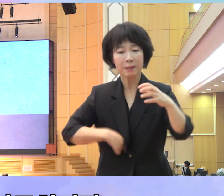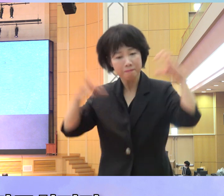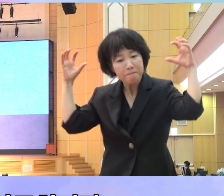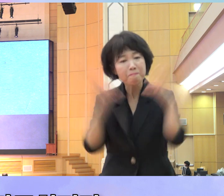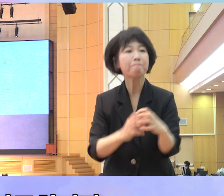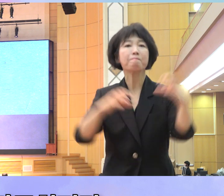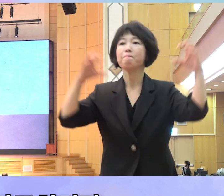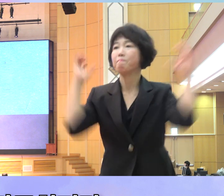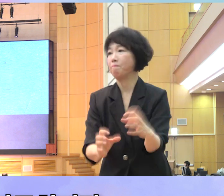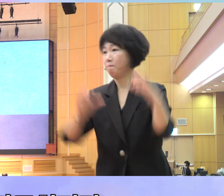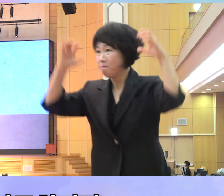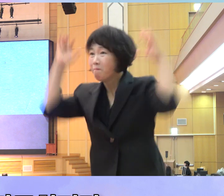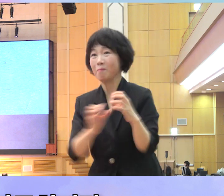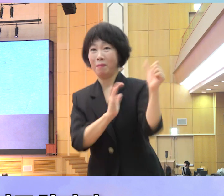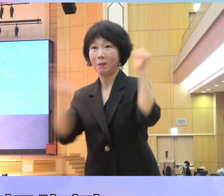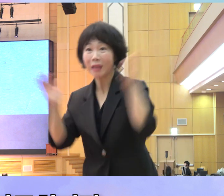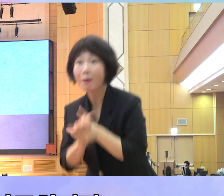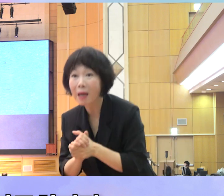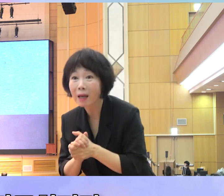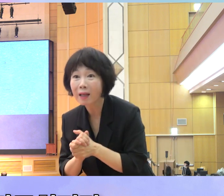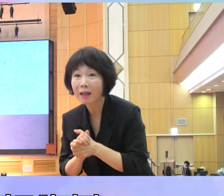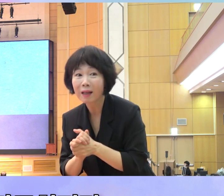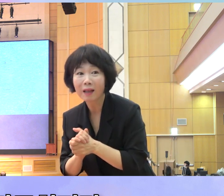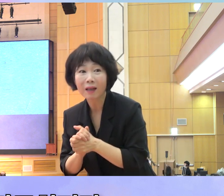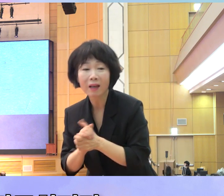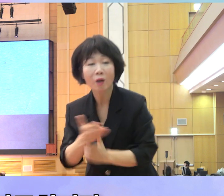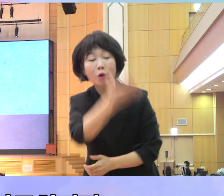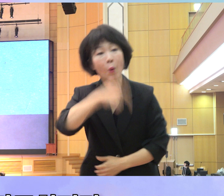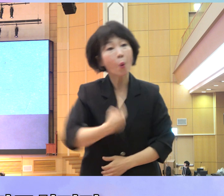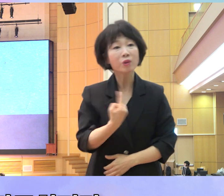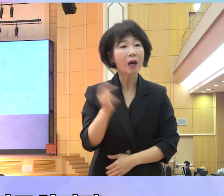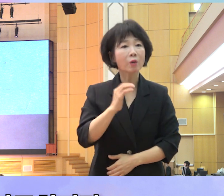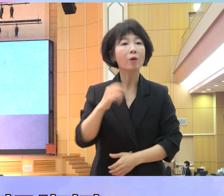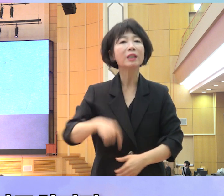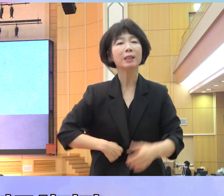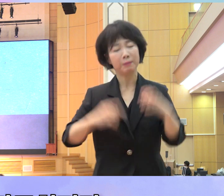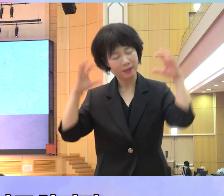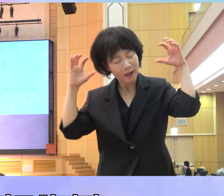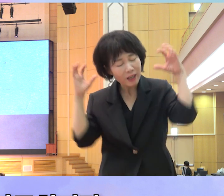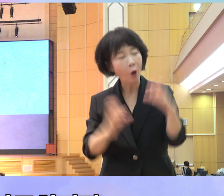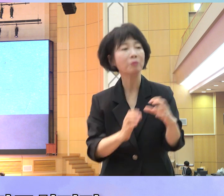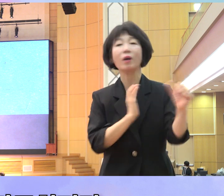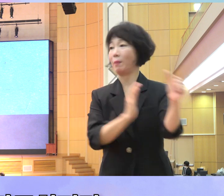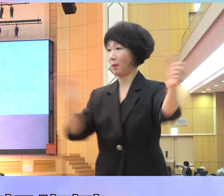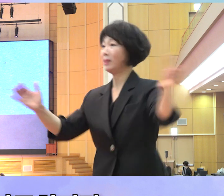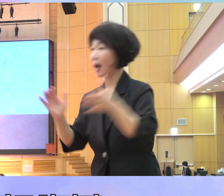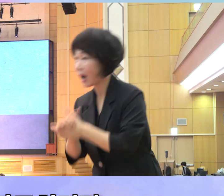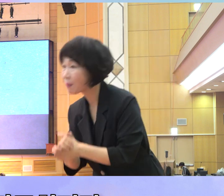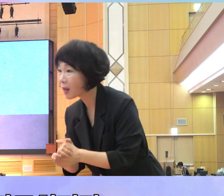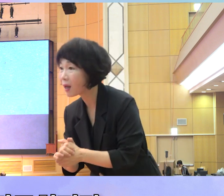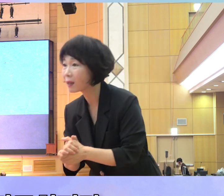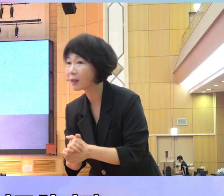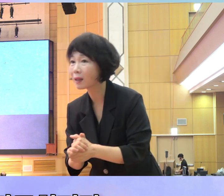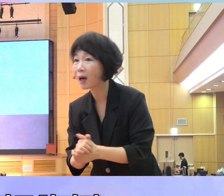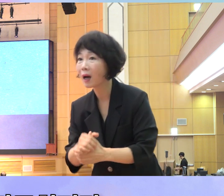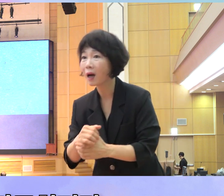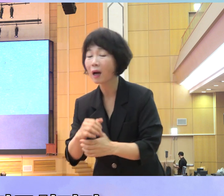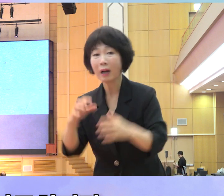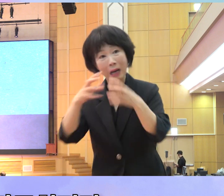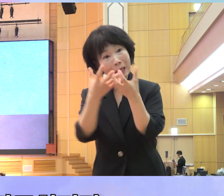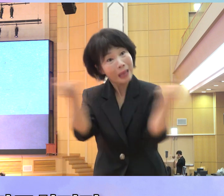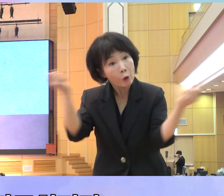옆에 있는 분들 인사하겠습니다. 나는 당신의 협력자입니다. 네. 우리 함께